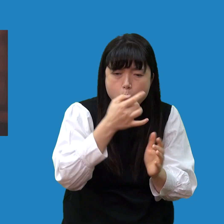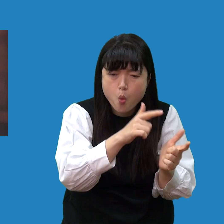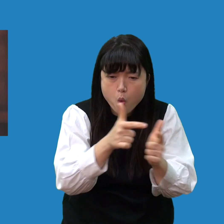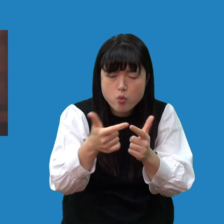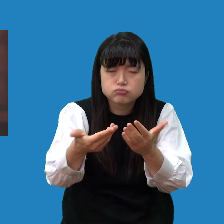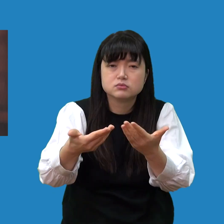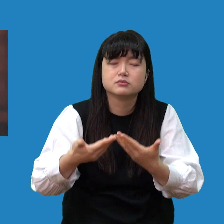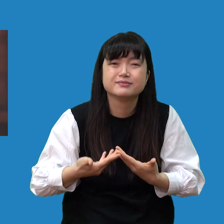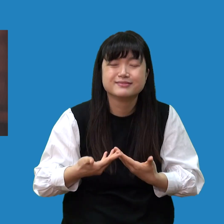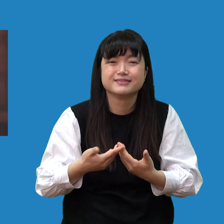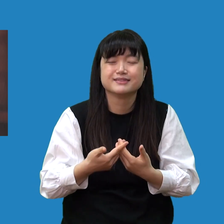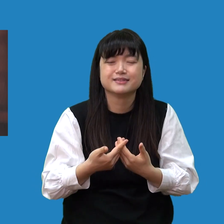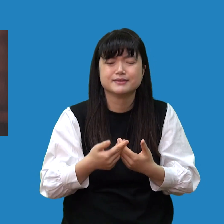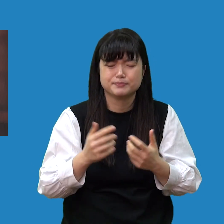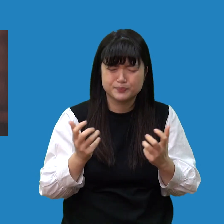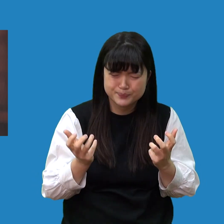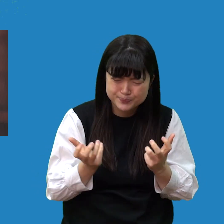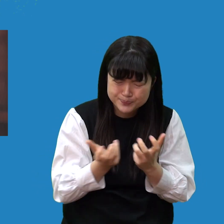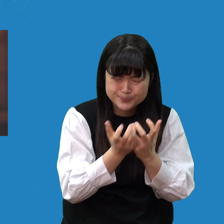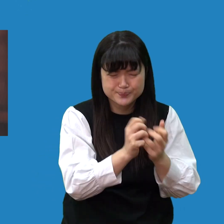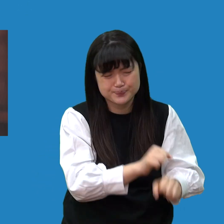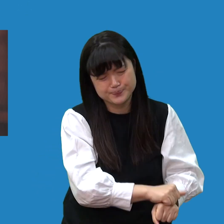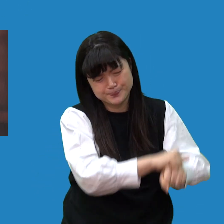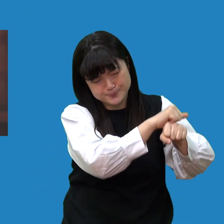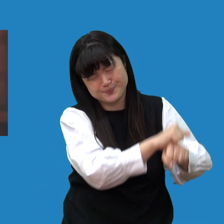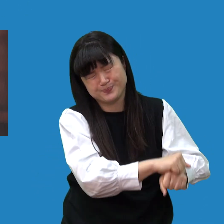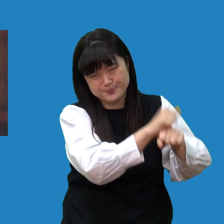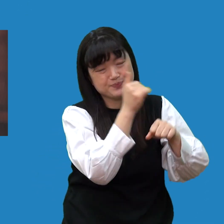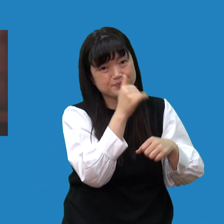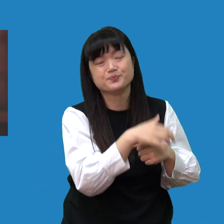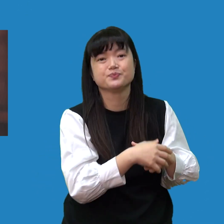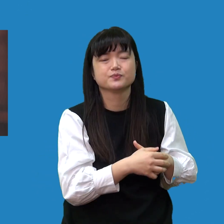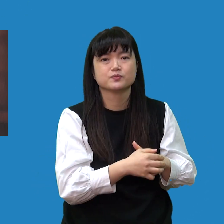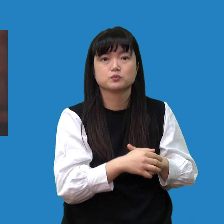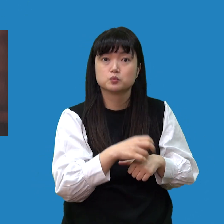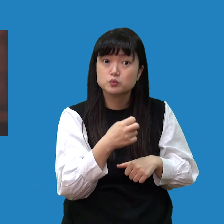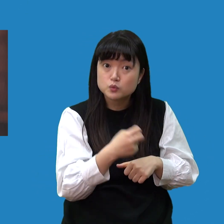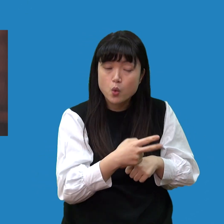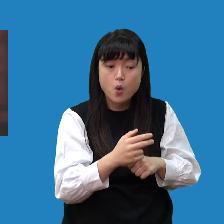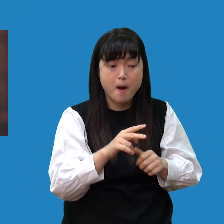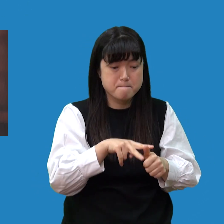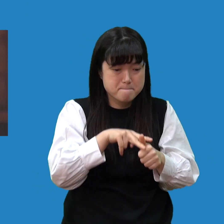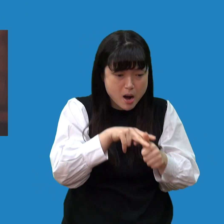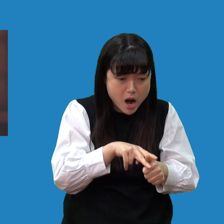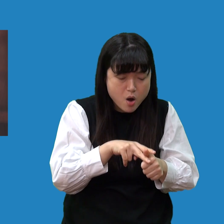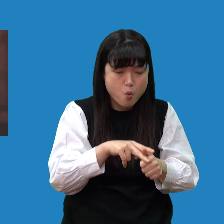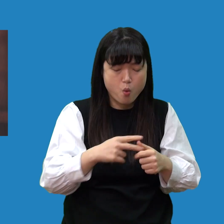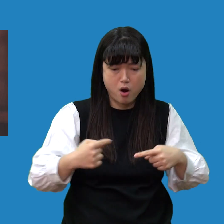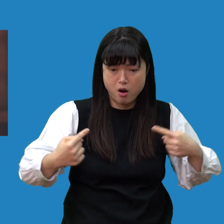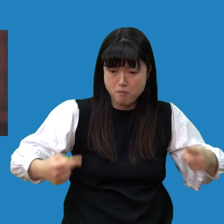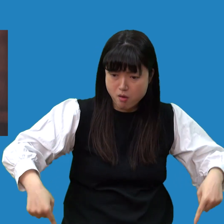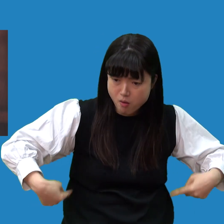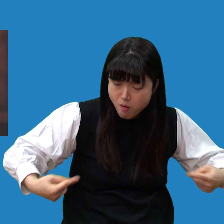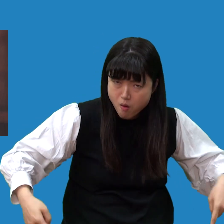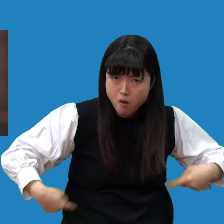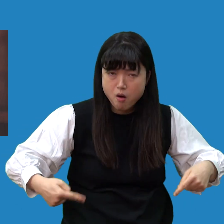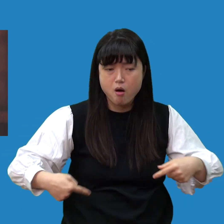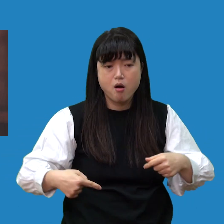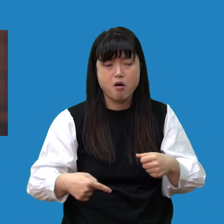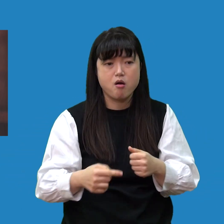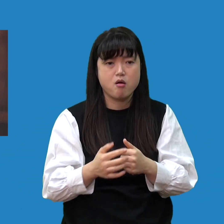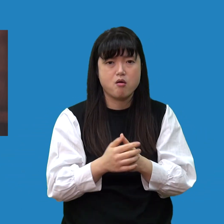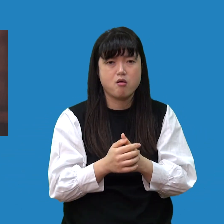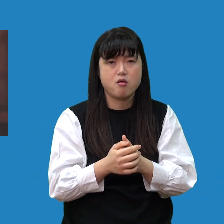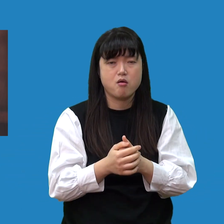이것들로 그는 풍부한 수익을 얻을 수가 있었던 것입니다. 거기다 말과 병거의 활발한